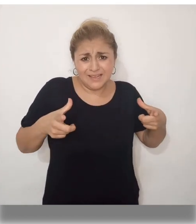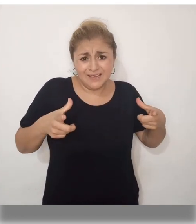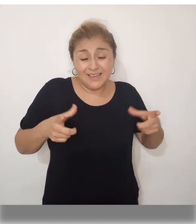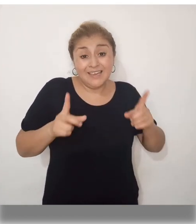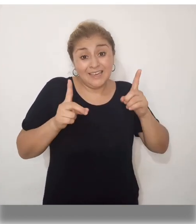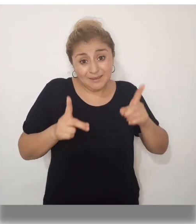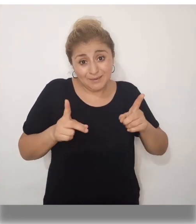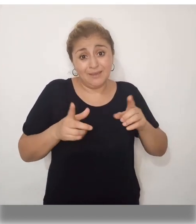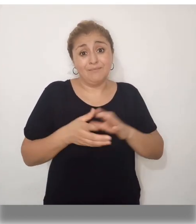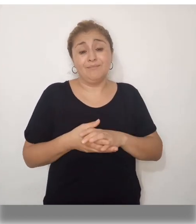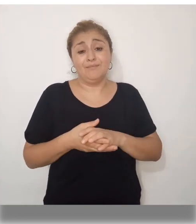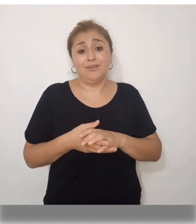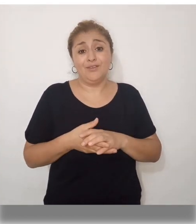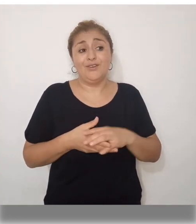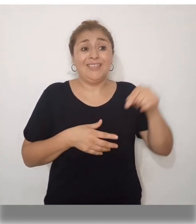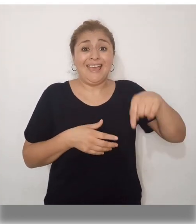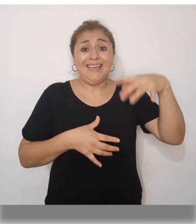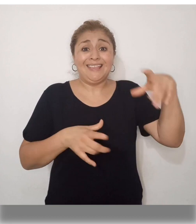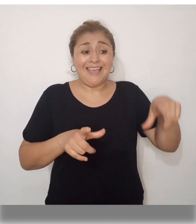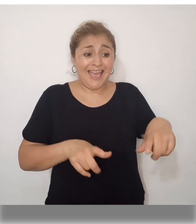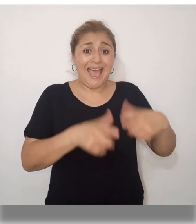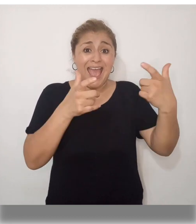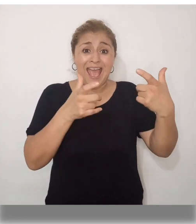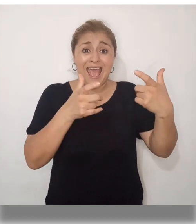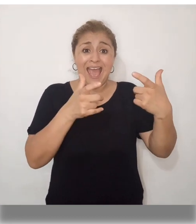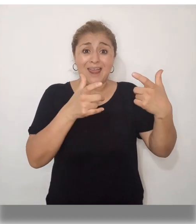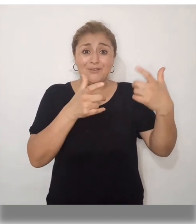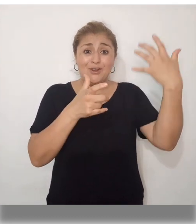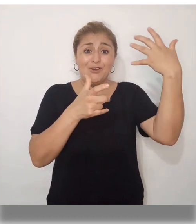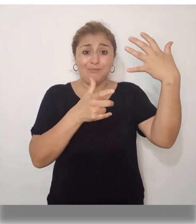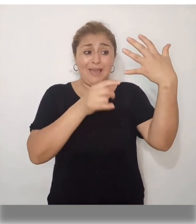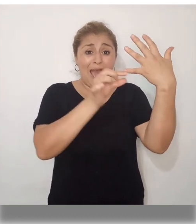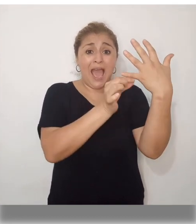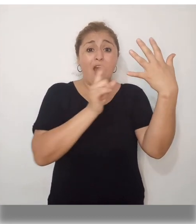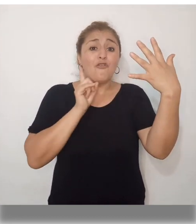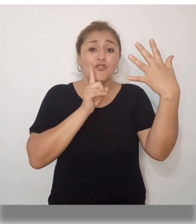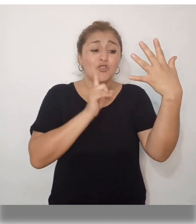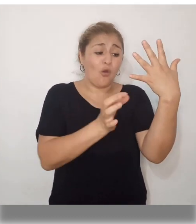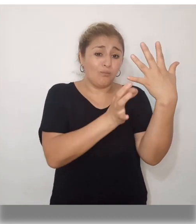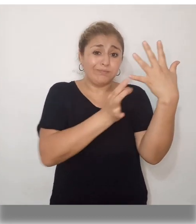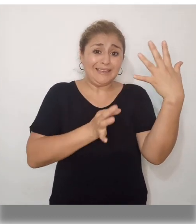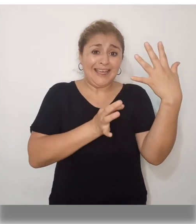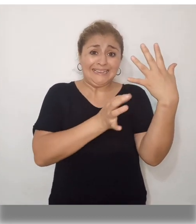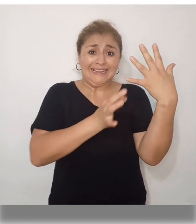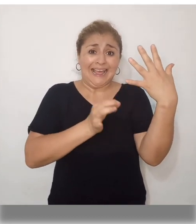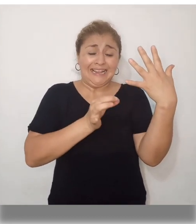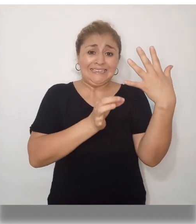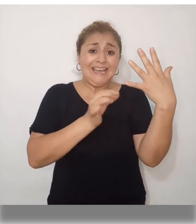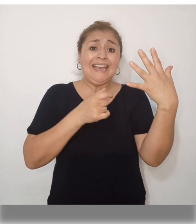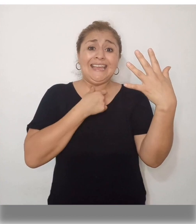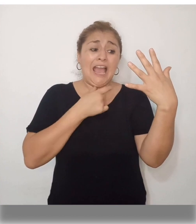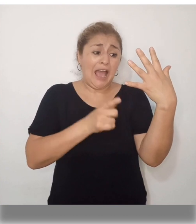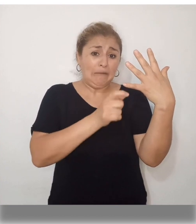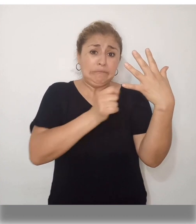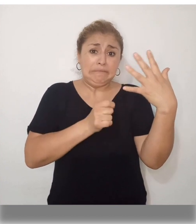planta este fruto va a causar mucho dolor porque las espinas que son